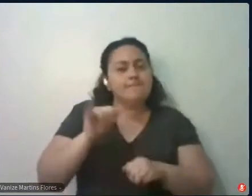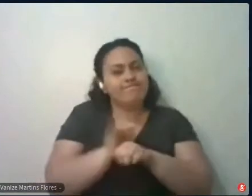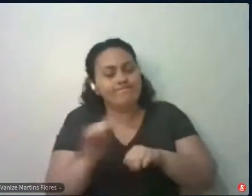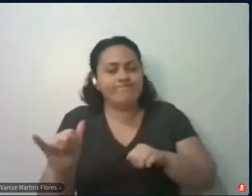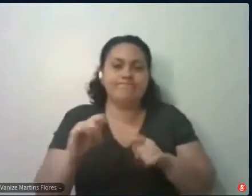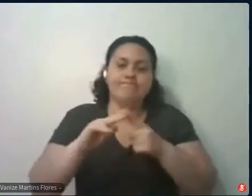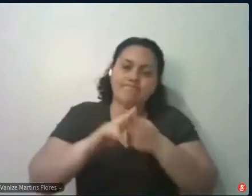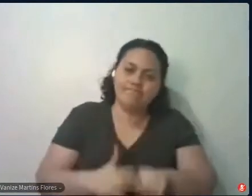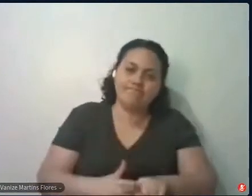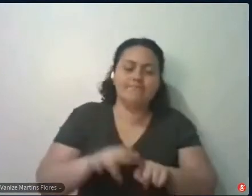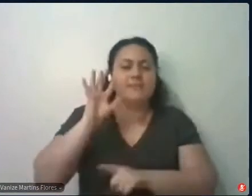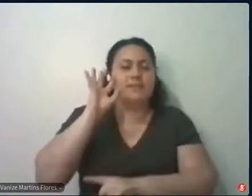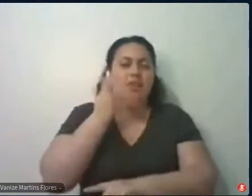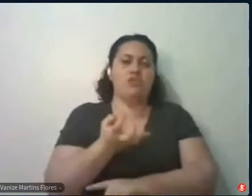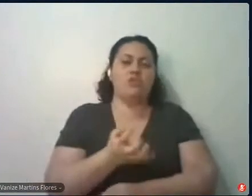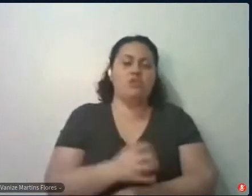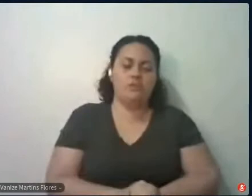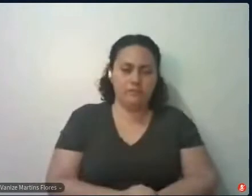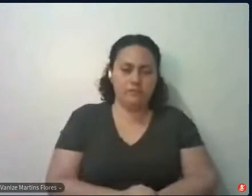conseguir resolvê-la.